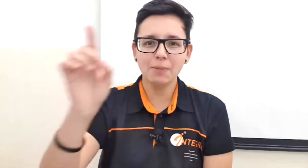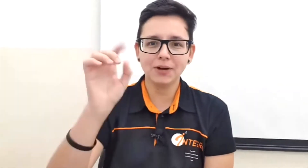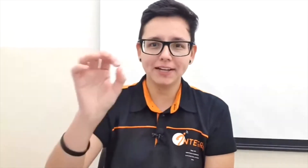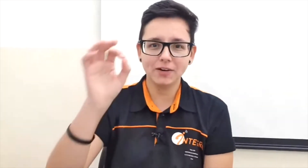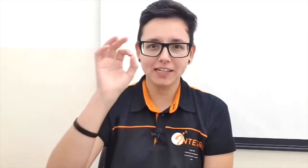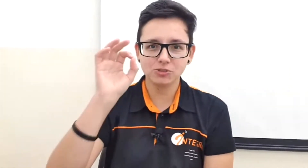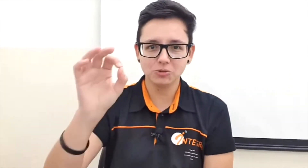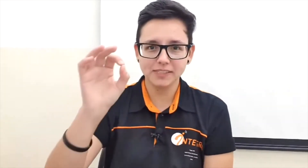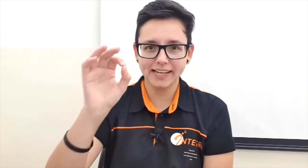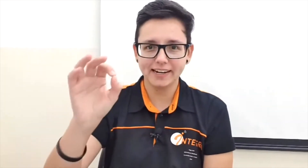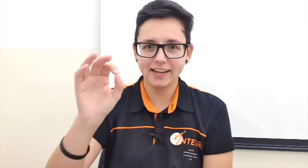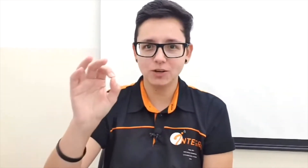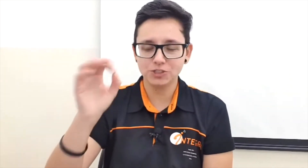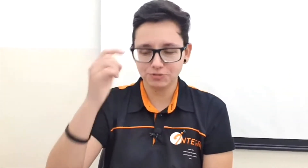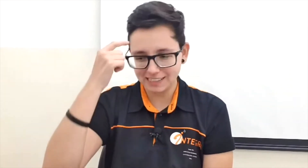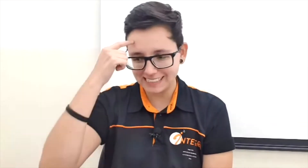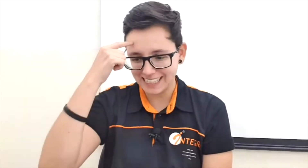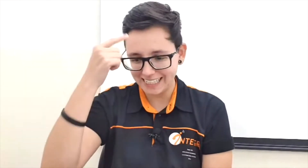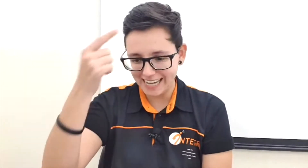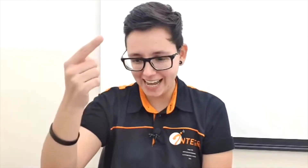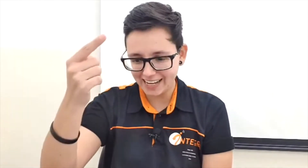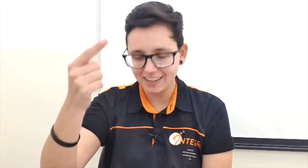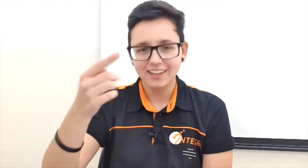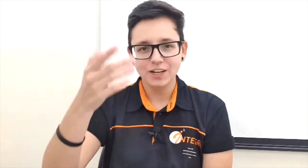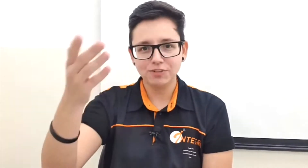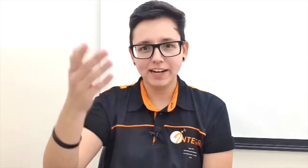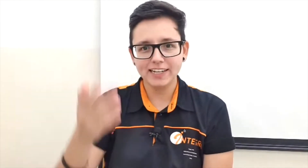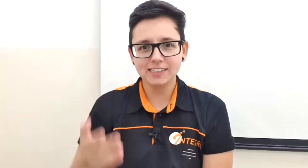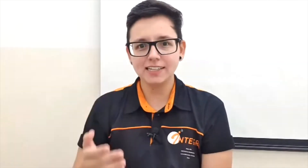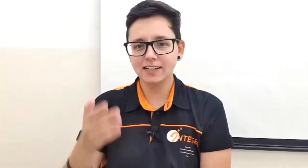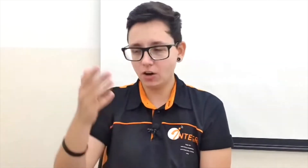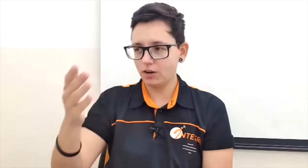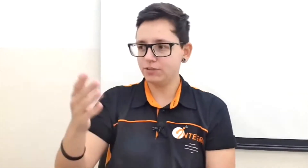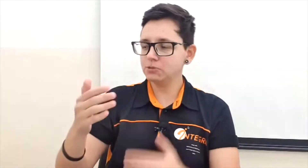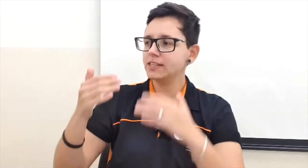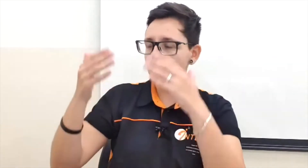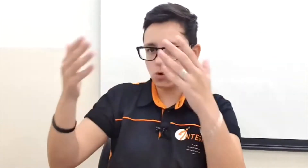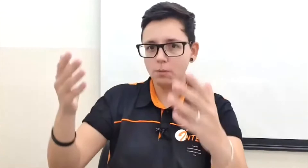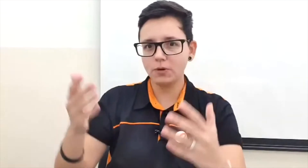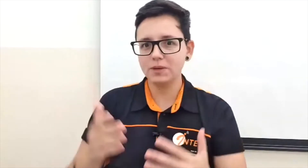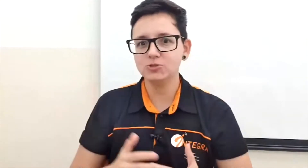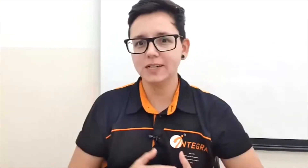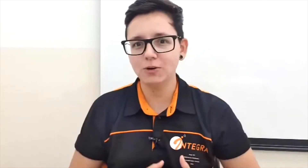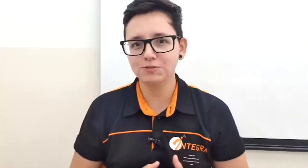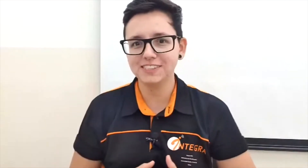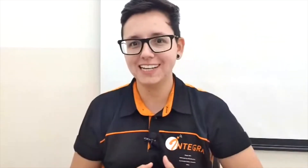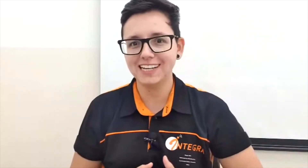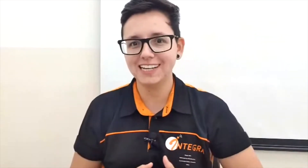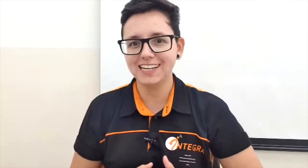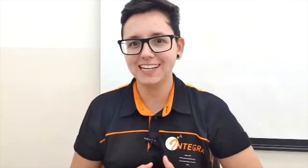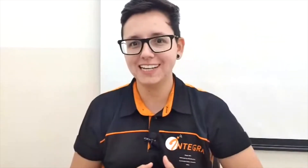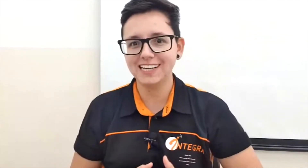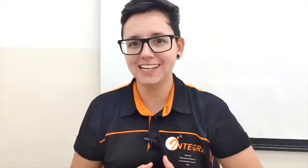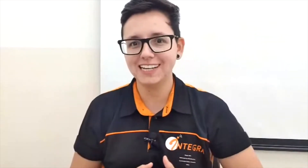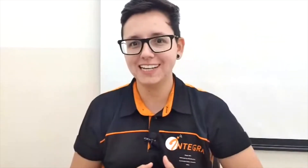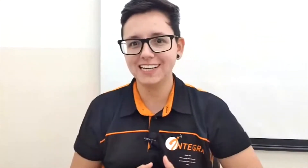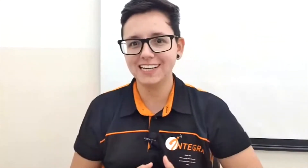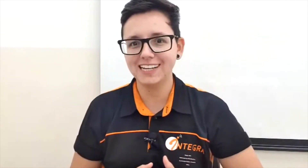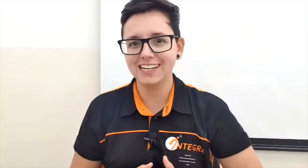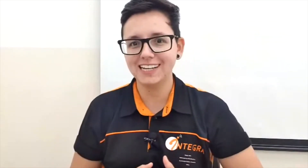época que eu era solteira eu tivesse essa ideia, eu falaria assim, ó, vamos ter um compromisso não oficializado. Acho que